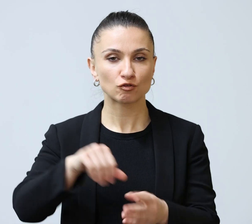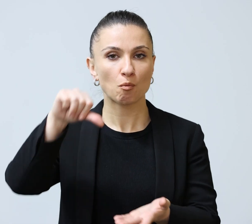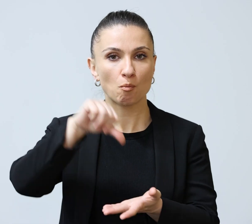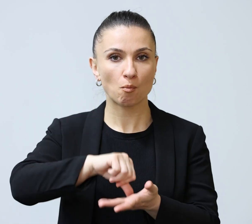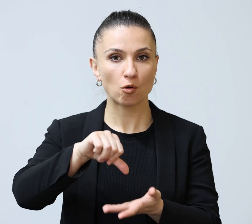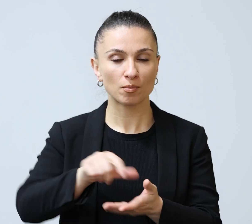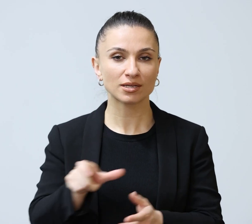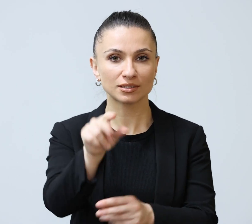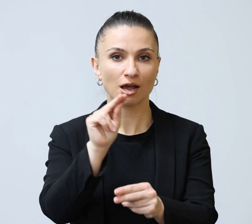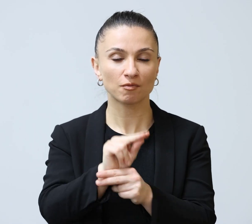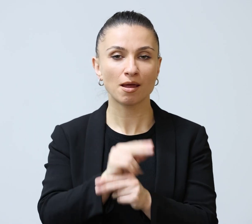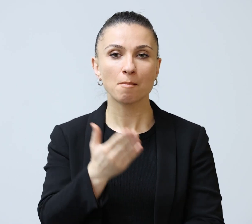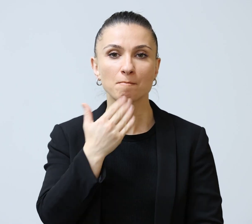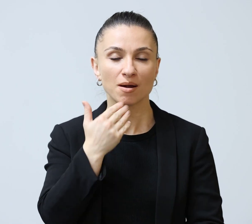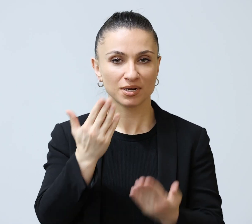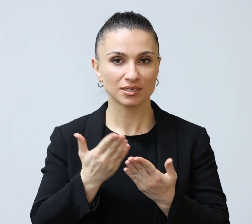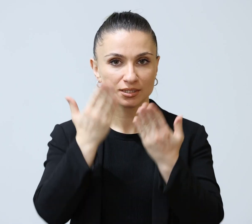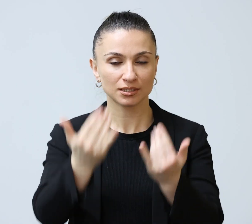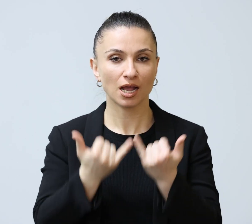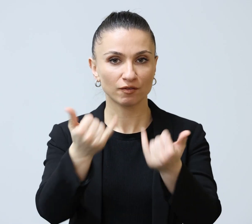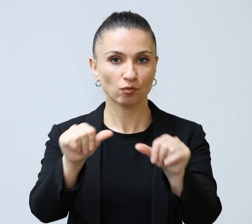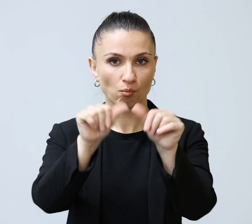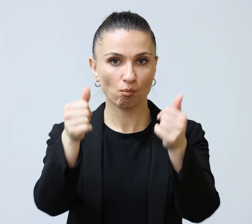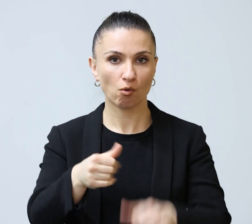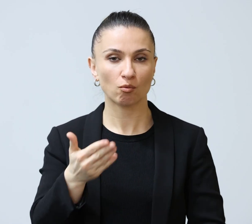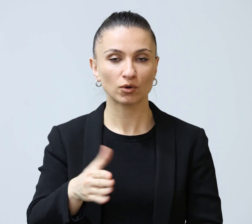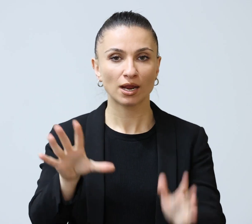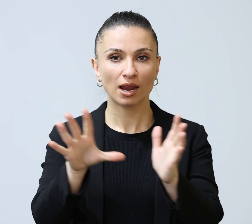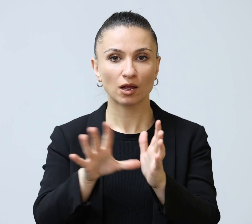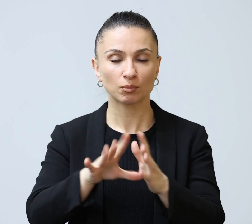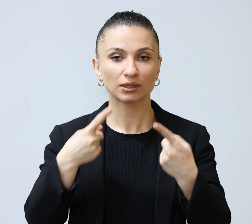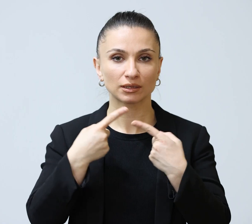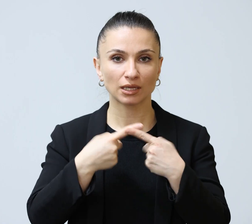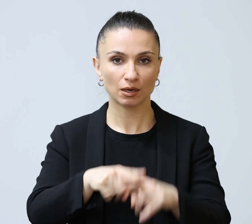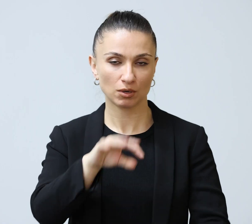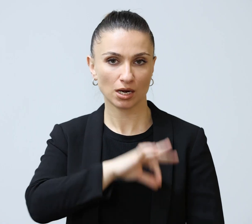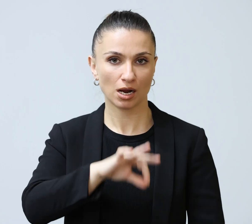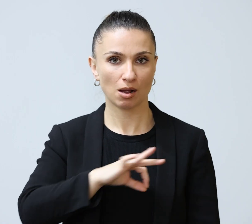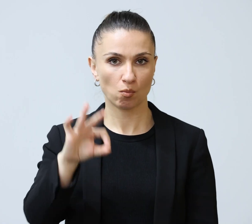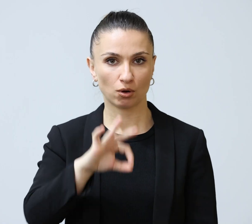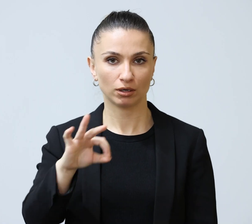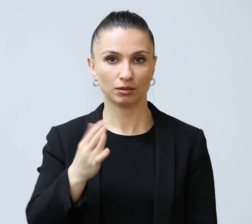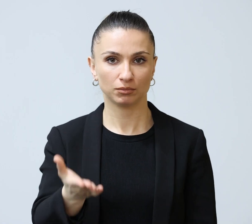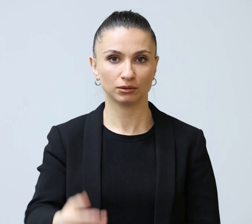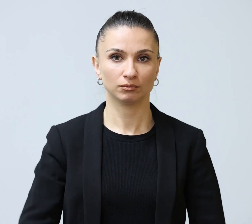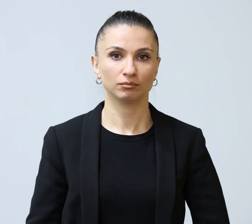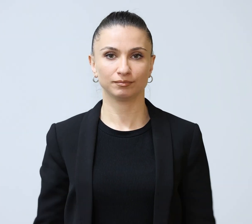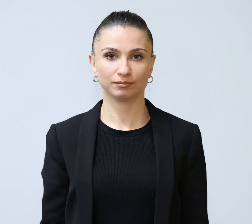Ընտրություններին մասնակցելու ուղեցույց դյուրընթերնելի ձևաչափով, էլեկտրոնային տեխնոլոգիաների օգտագործմամբ։ Ուղեցույցն առաջին անգամ